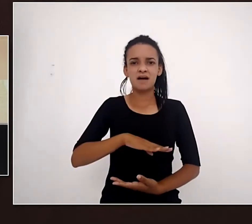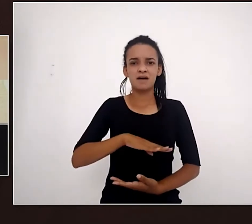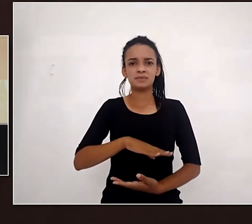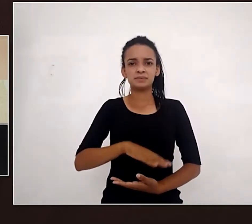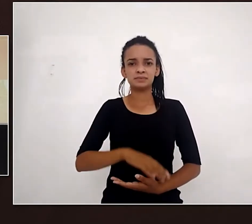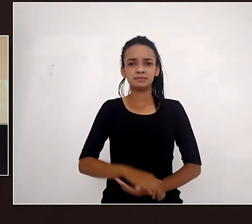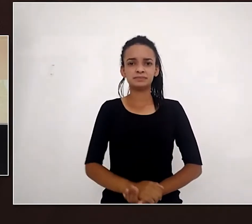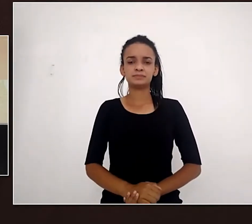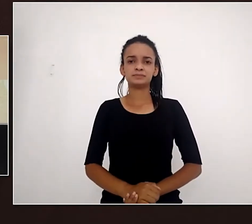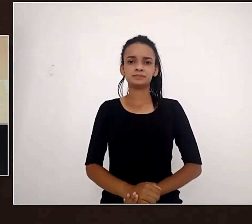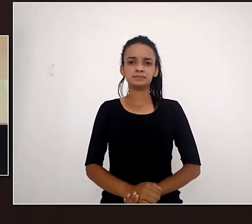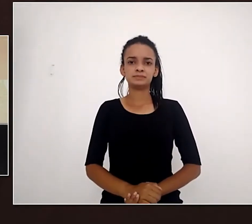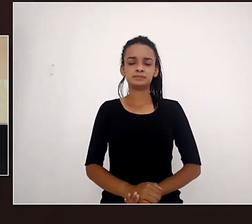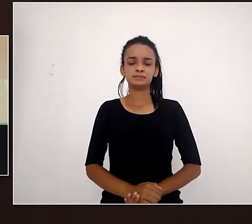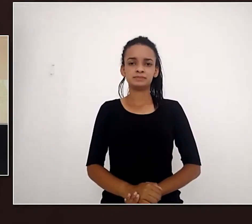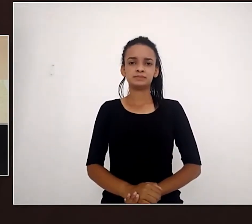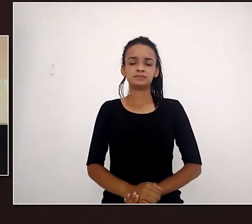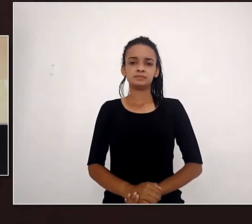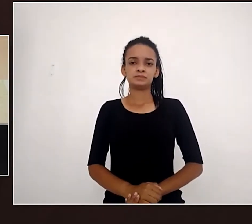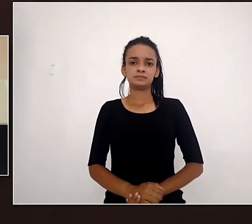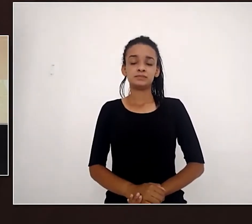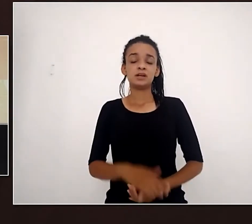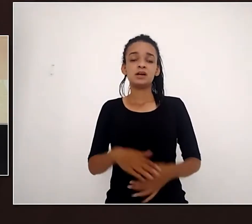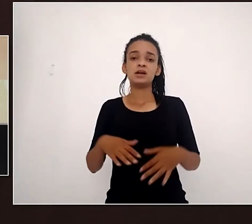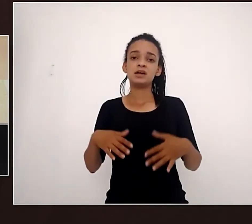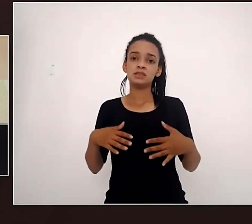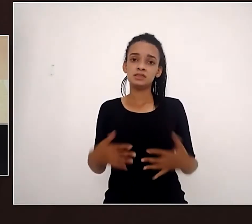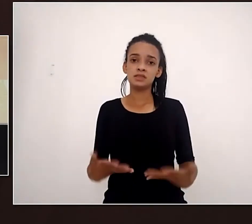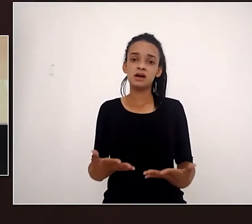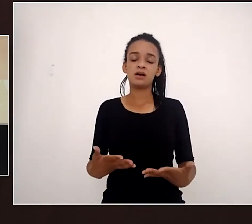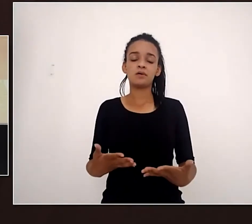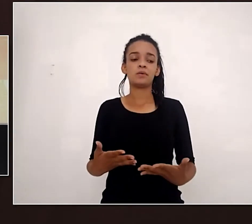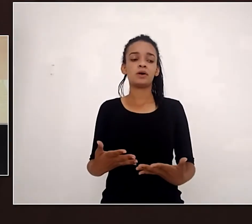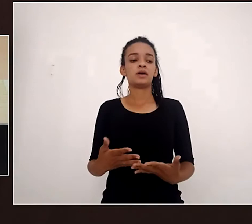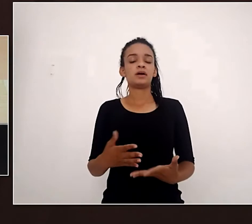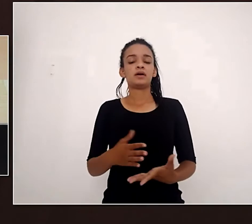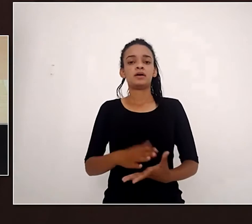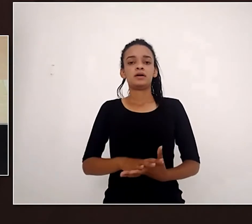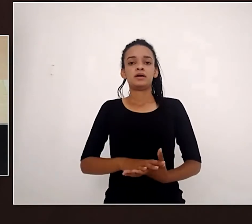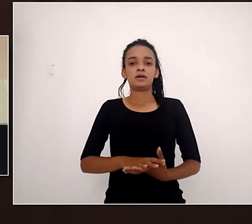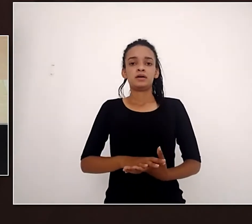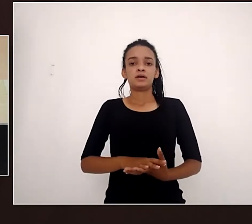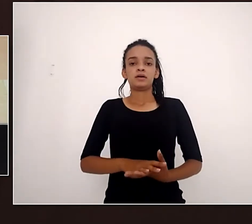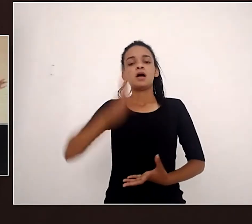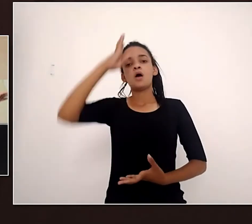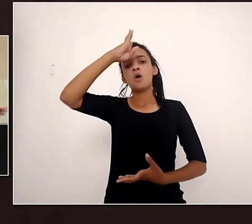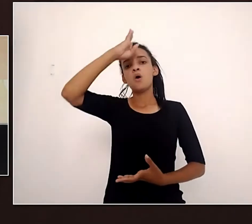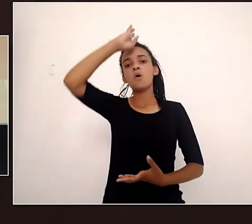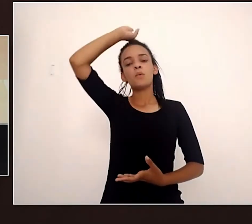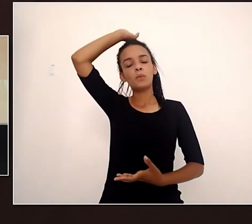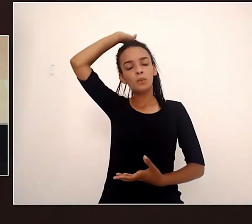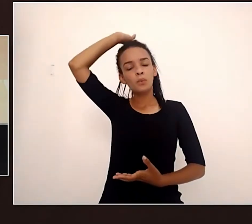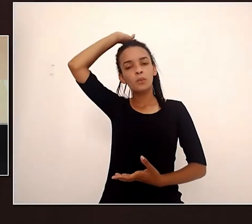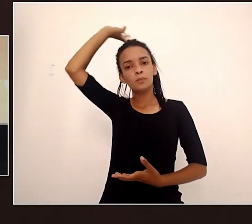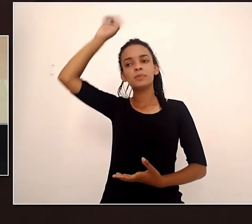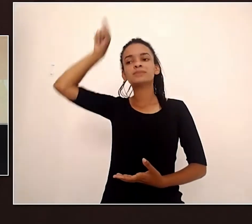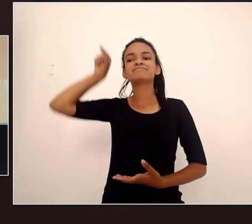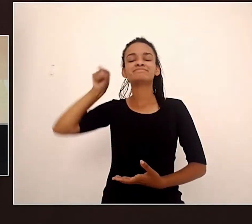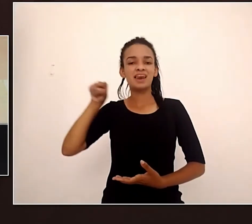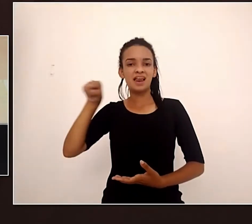Senhor, e a perseguição não só se limitou a Roma, mas abrangeu a todo o